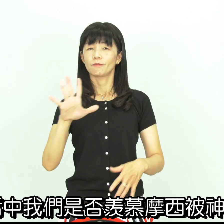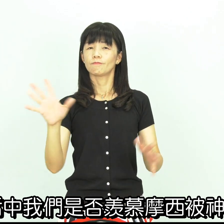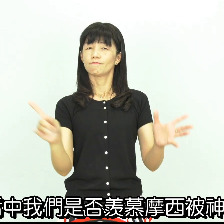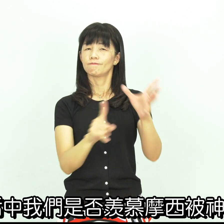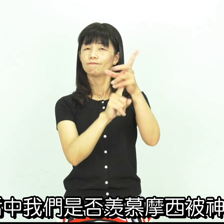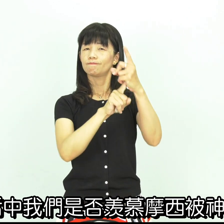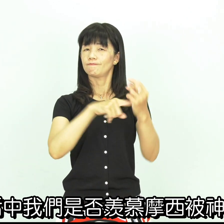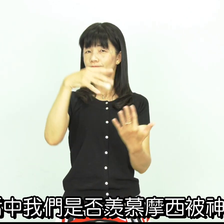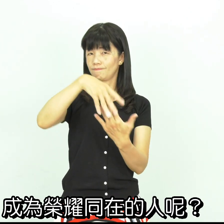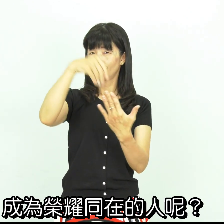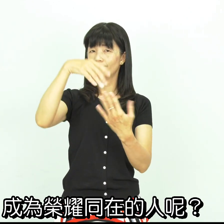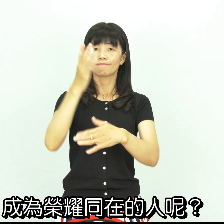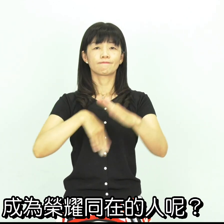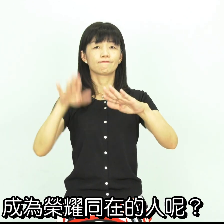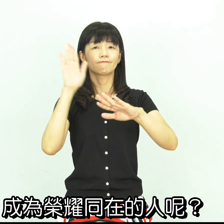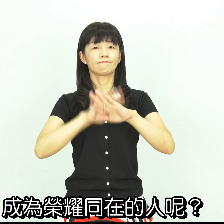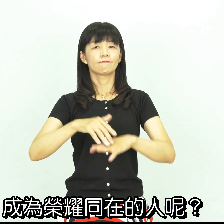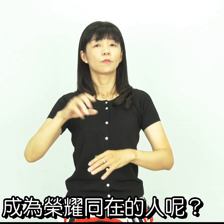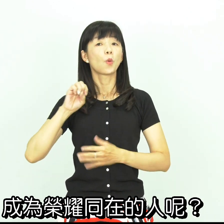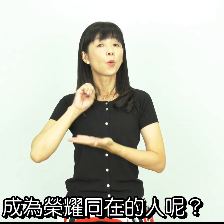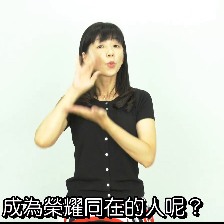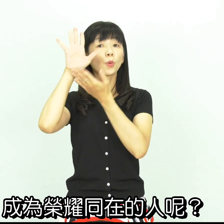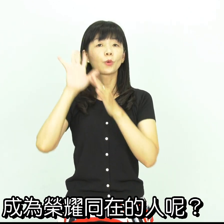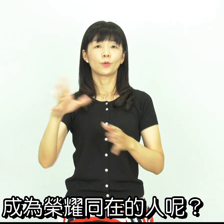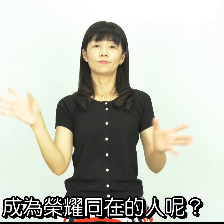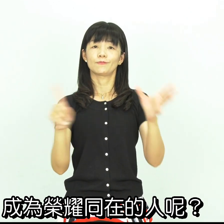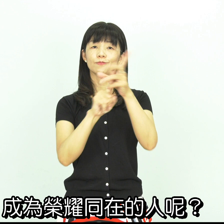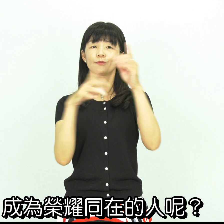拣选，成为荣耀同在的人呢？